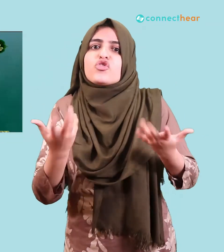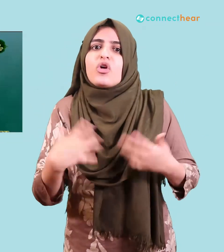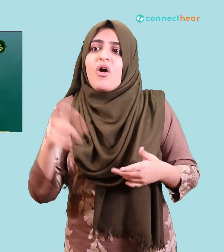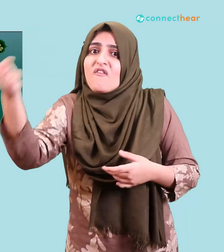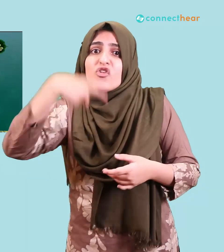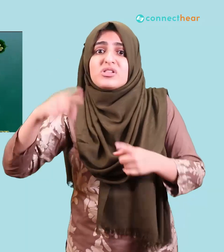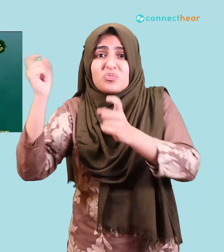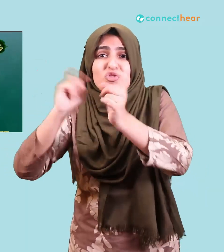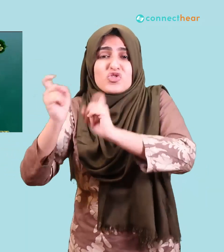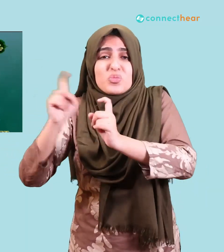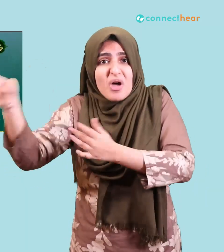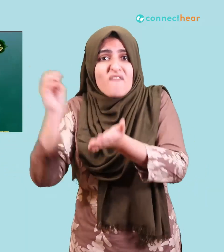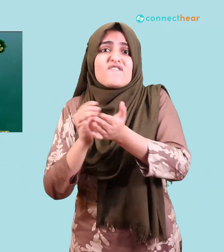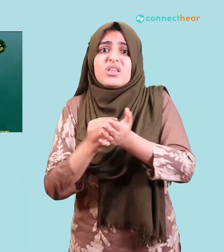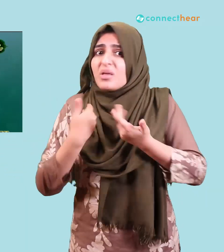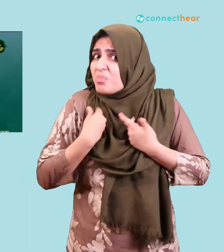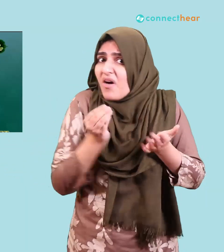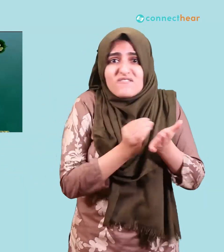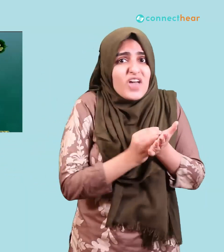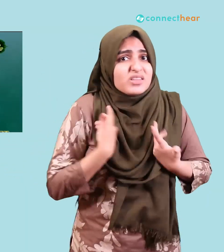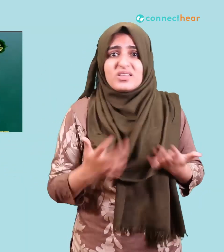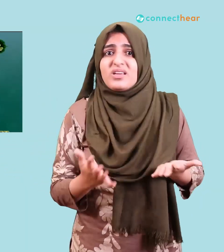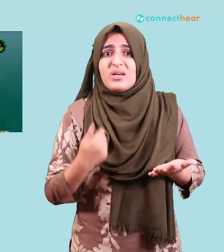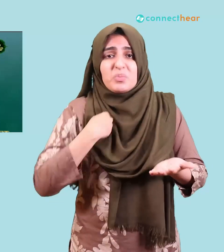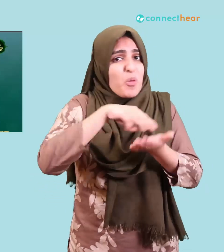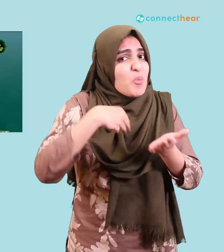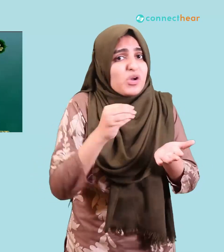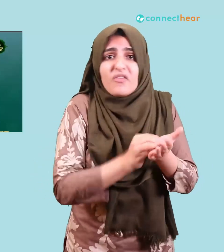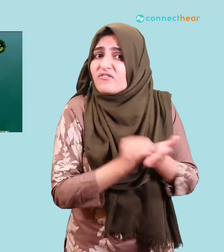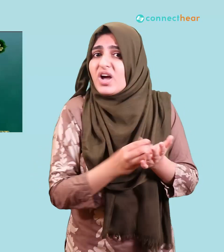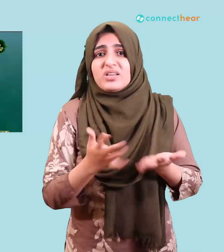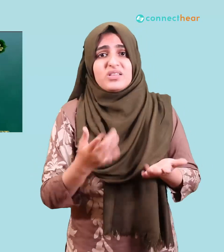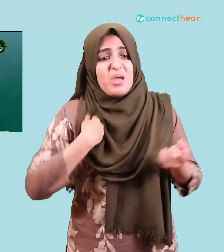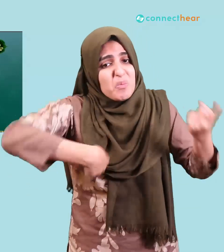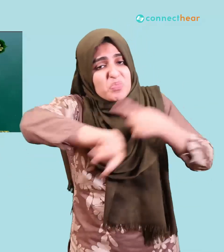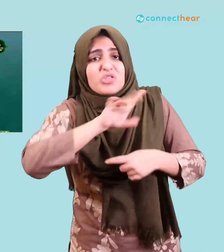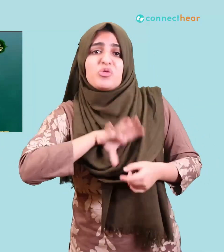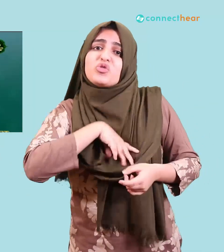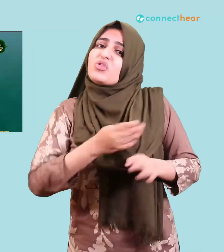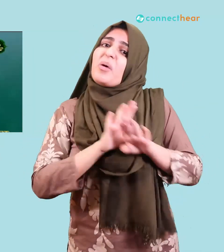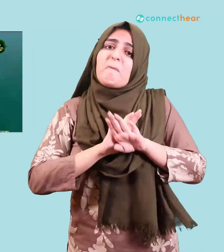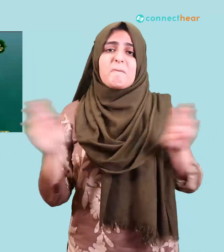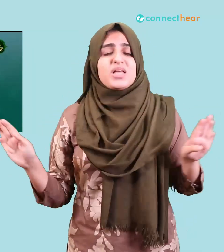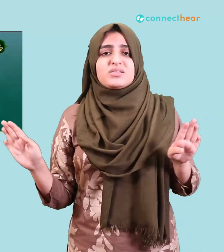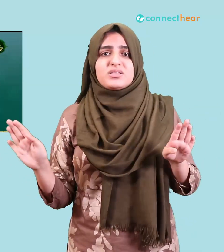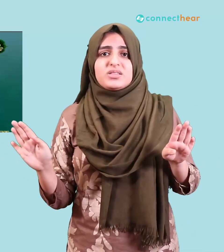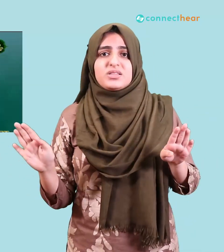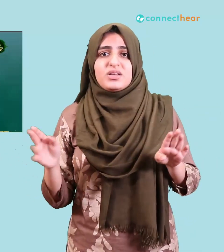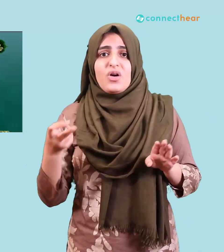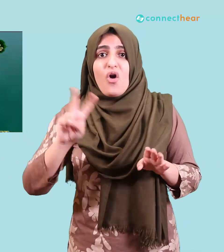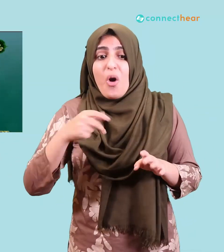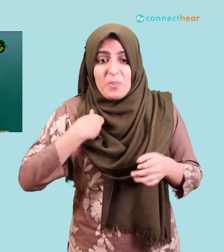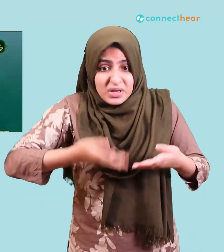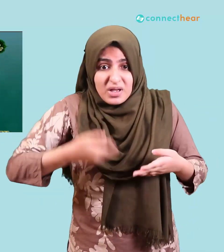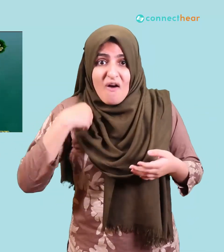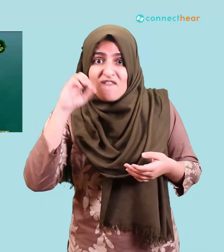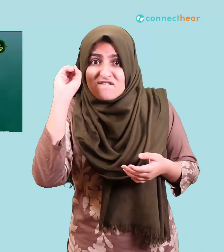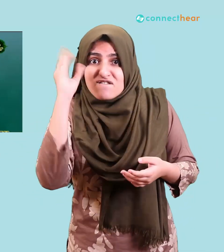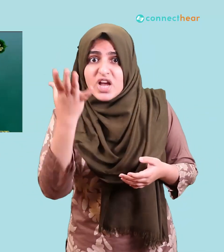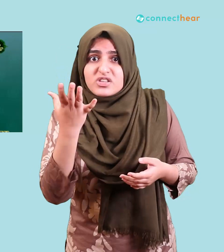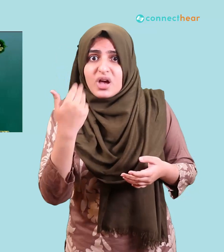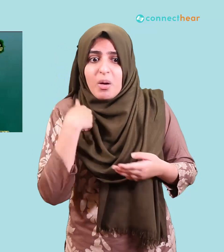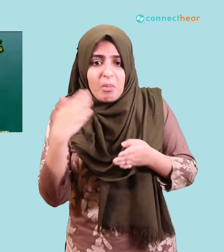ہے؟ قوم کو کیا فائدہ ہوا اس سے؟ قوم کو تو صرف نقصان ہوا ہے، اور جو مقصد ہے ہمارا اس